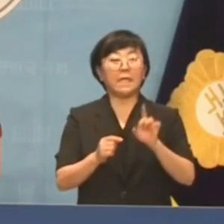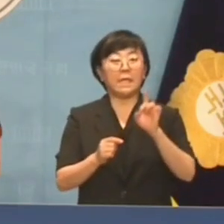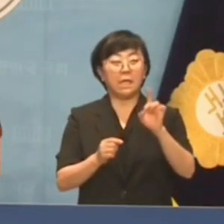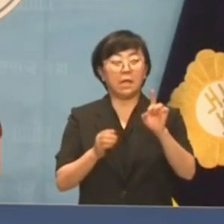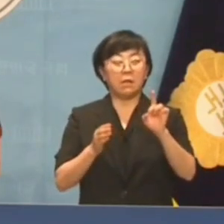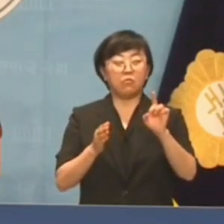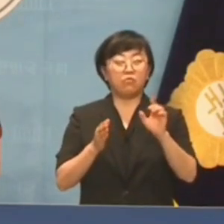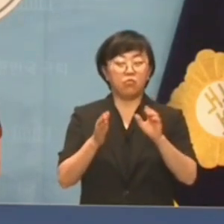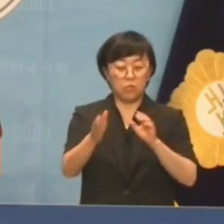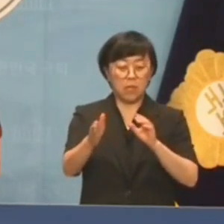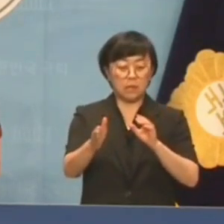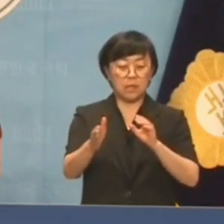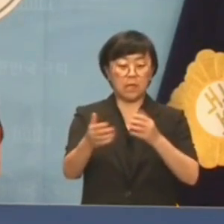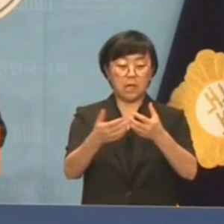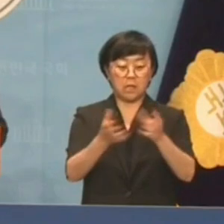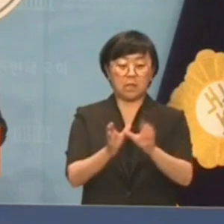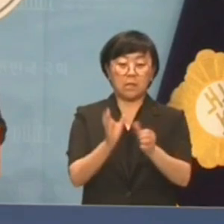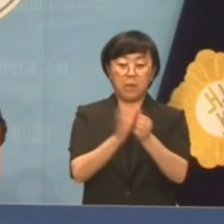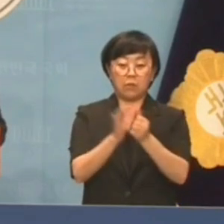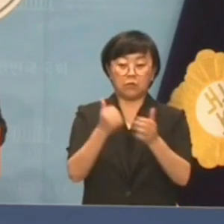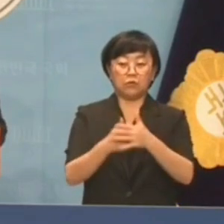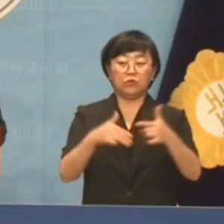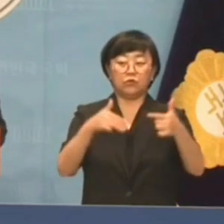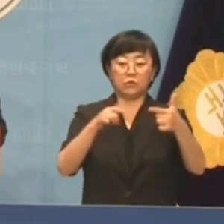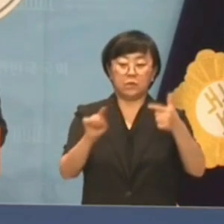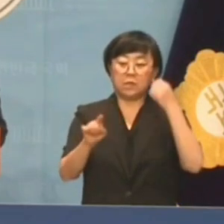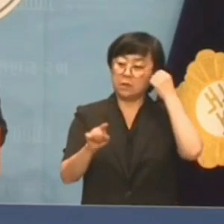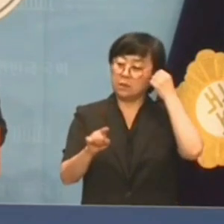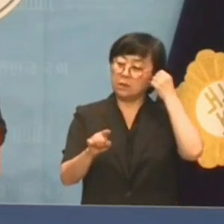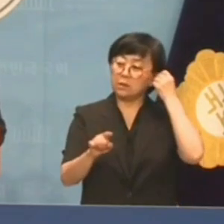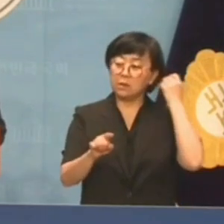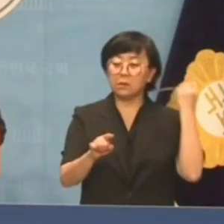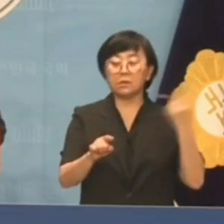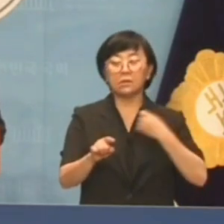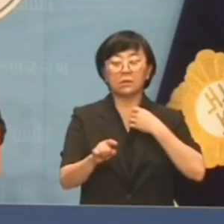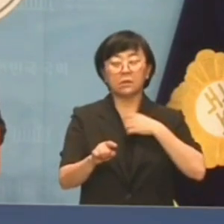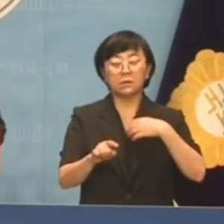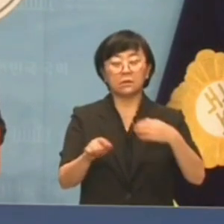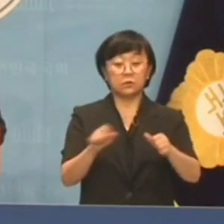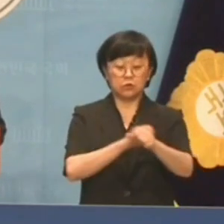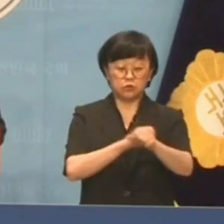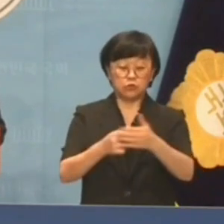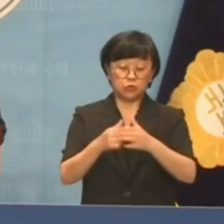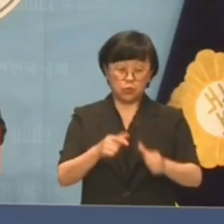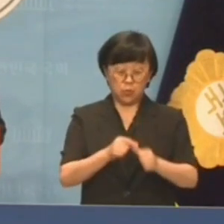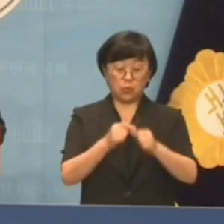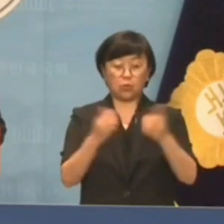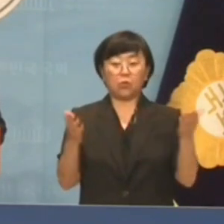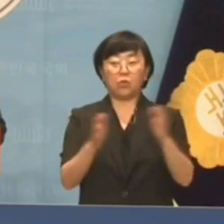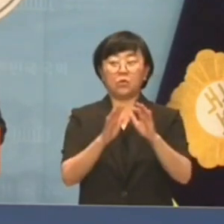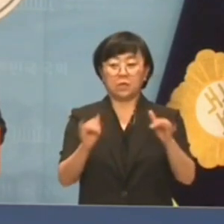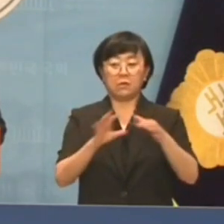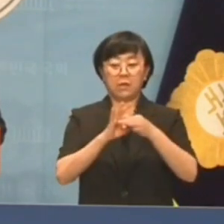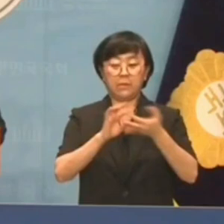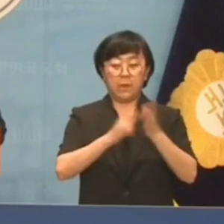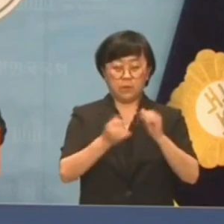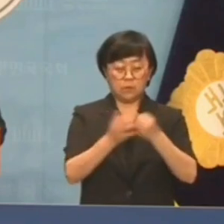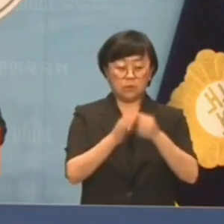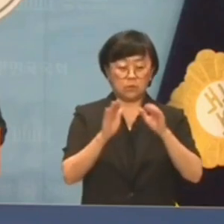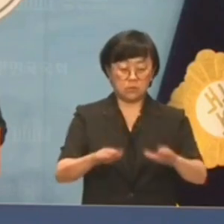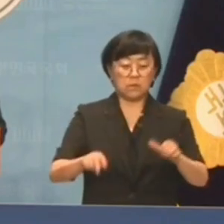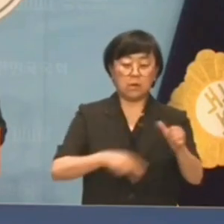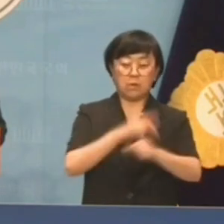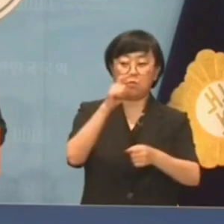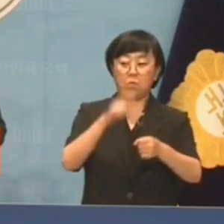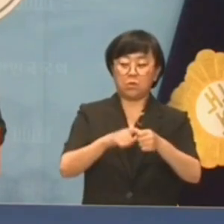있습니다. 지금부터 연속 토론회 제6차 특수고용노동자 분야 토론회 결과를 발표하겠습니다. 먼저 오늘